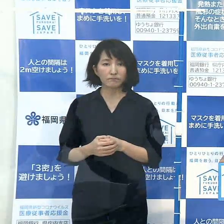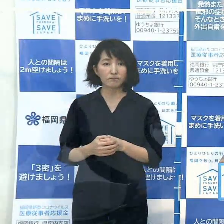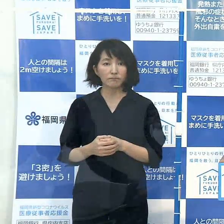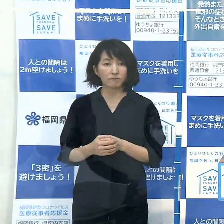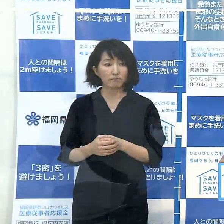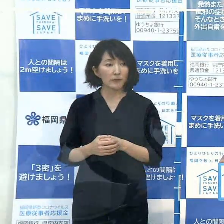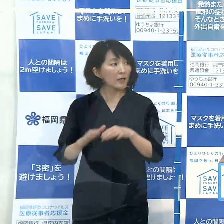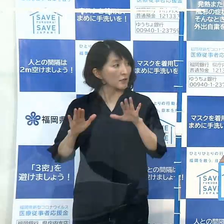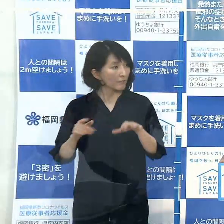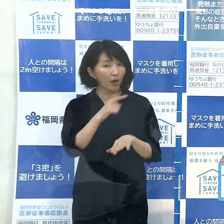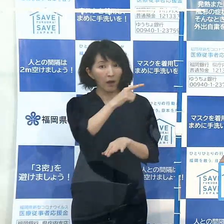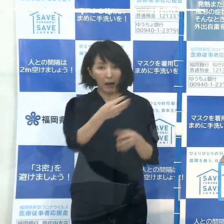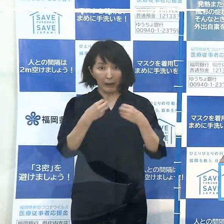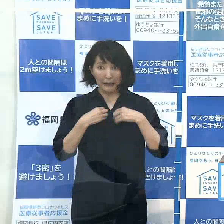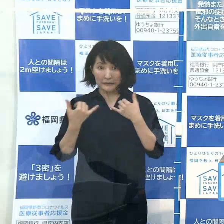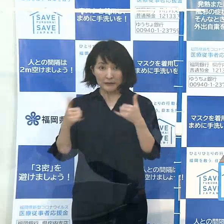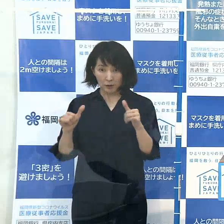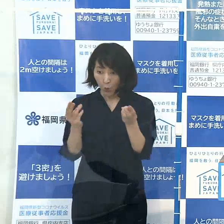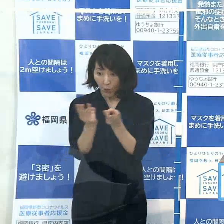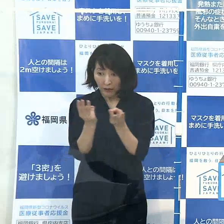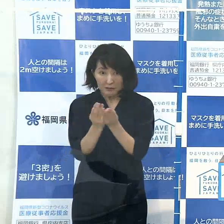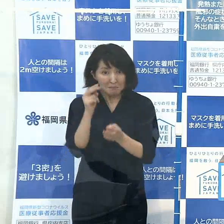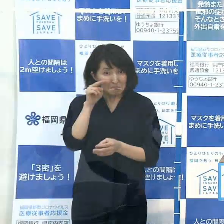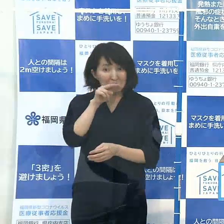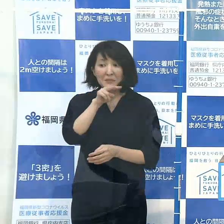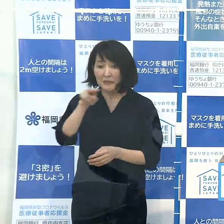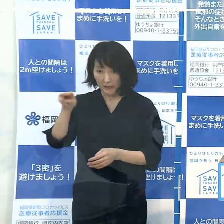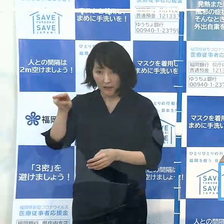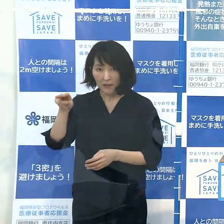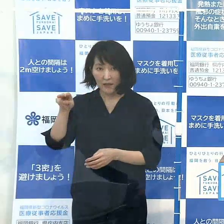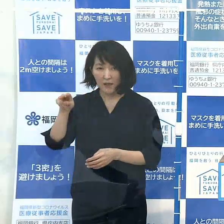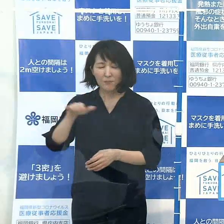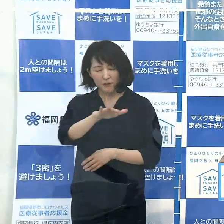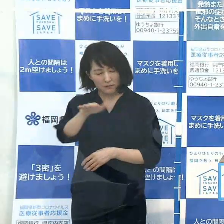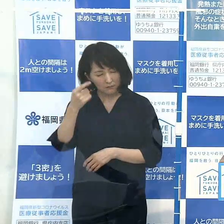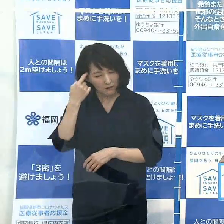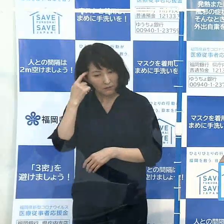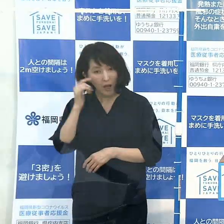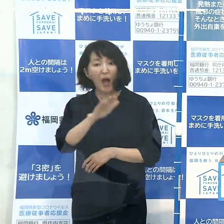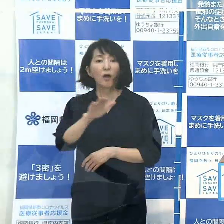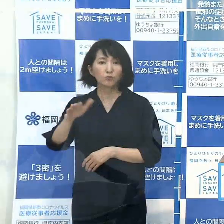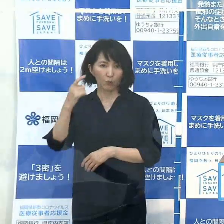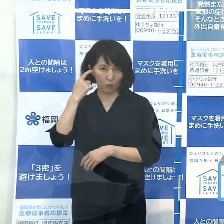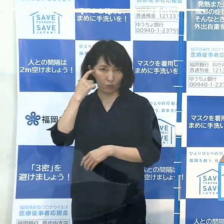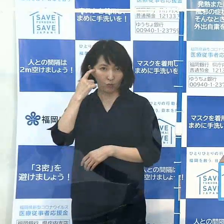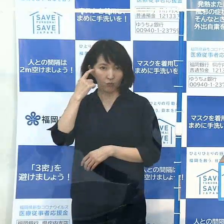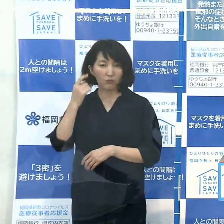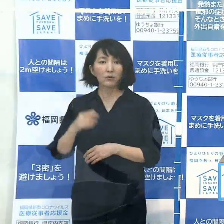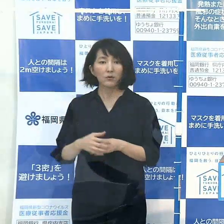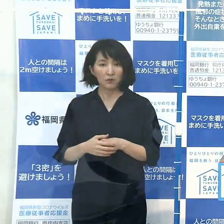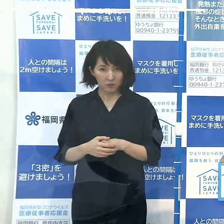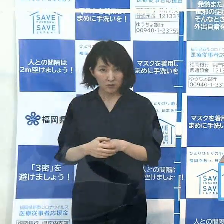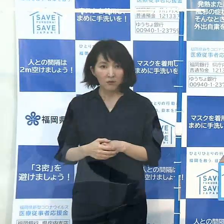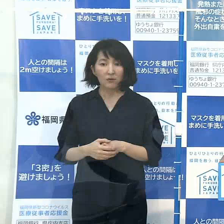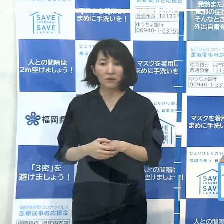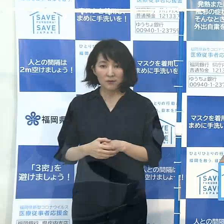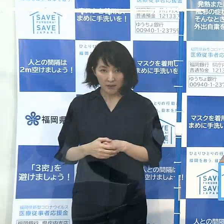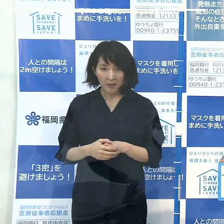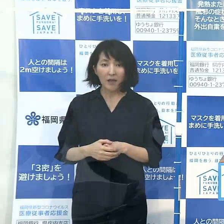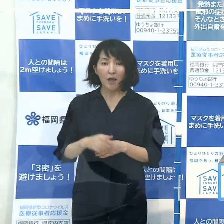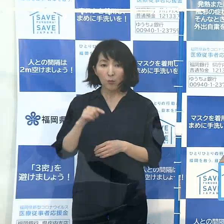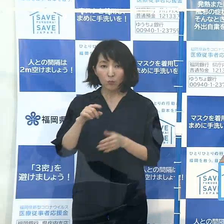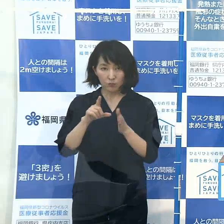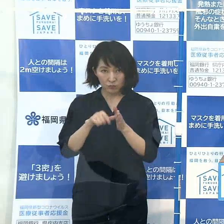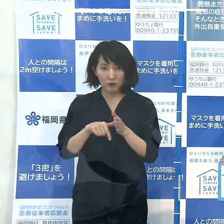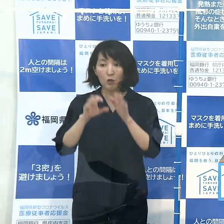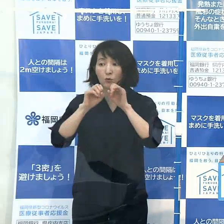今この数字を見て皆さんもそれぞれお考えのこともあると思うんですね。意識も変わるんだ。でそこでまたこうやって呼びかけをし、